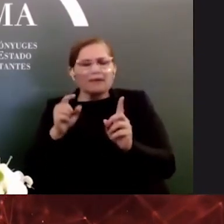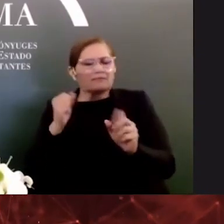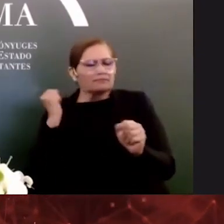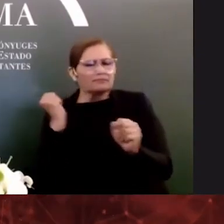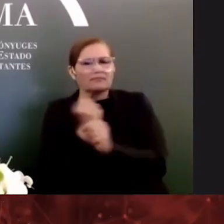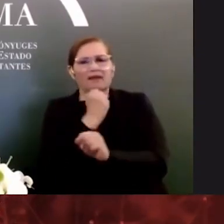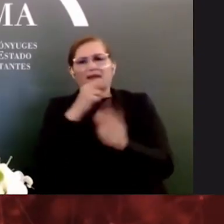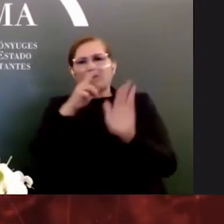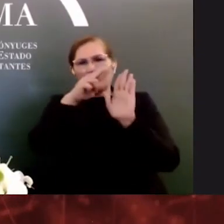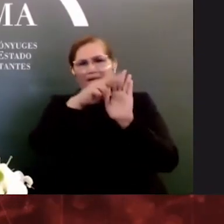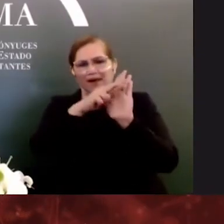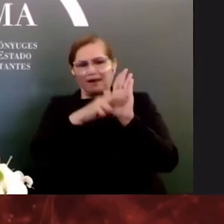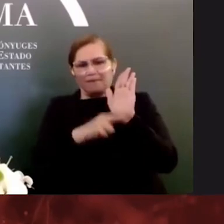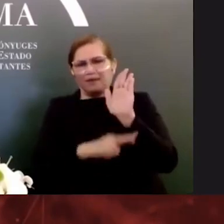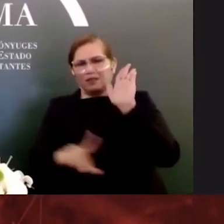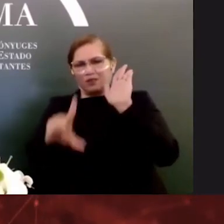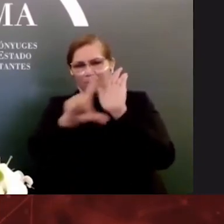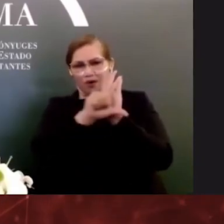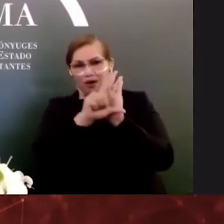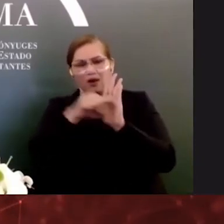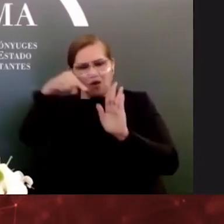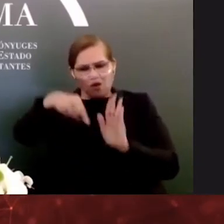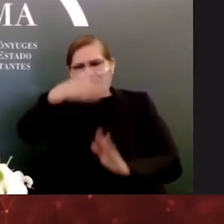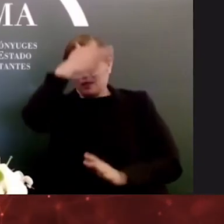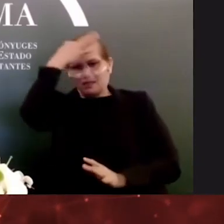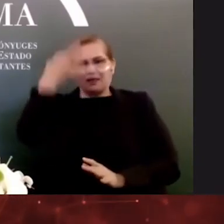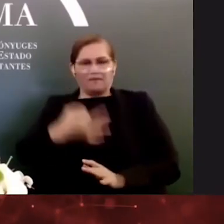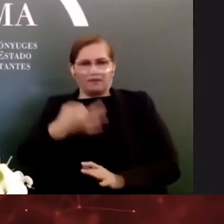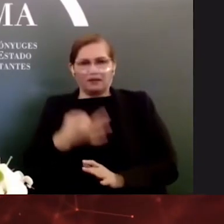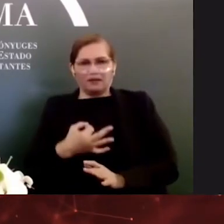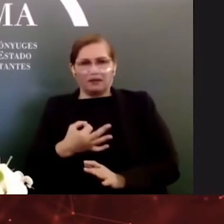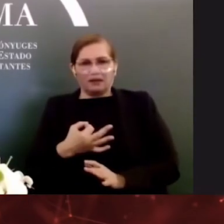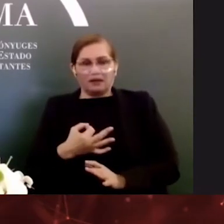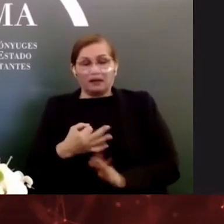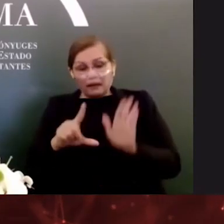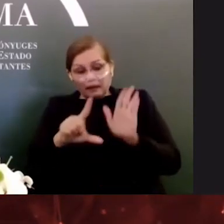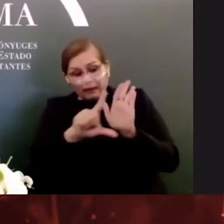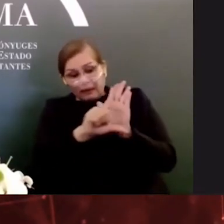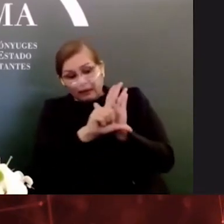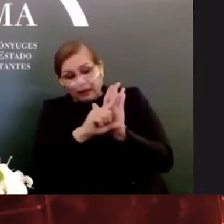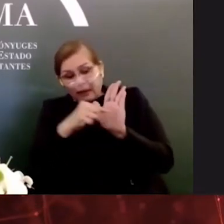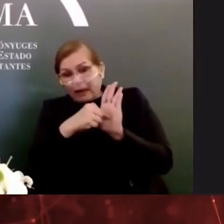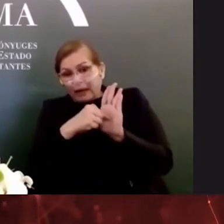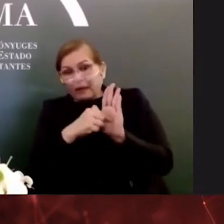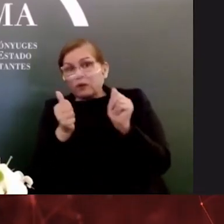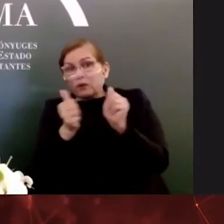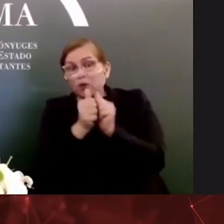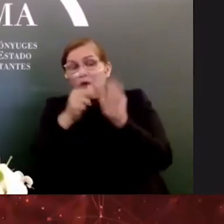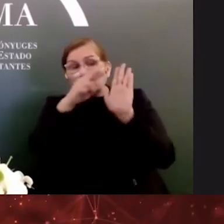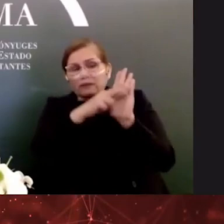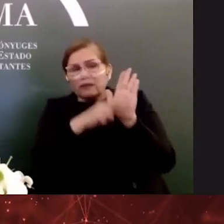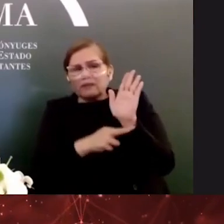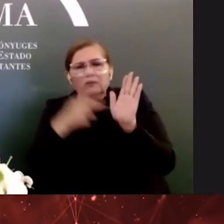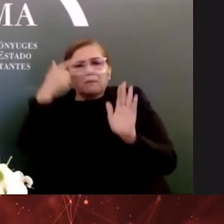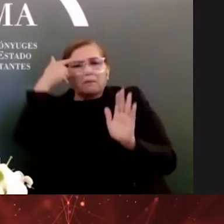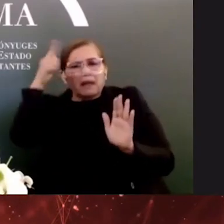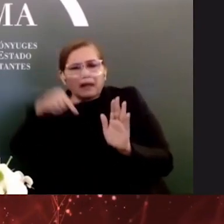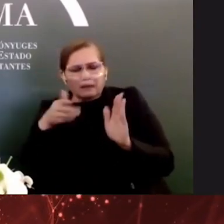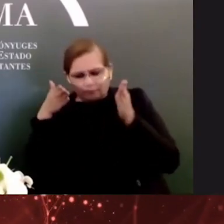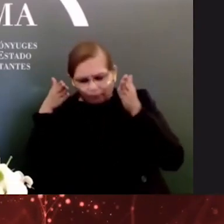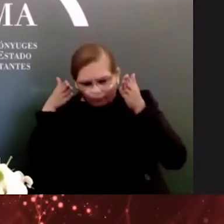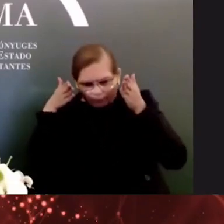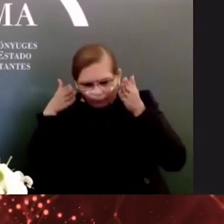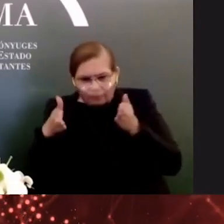su reglamentación y que hoy sea una realidad. Esta ley y su reglamentación permiten una